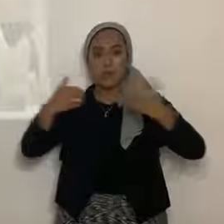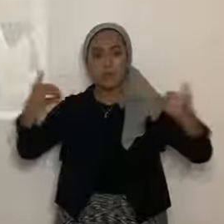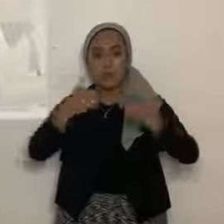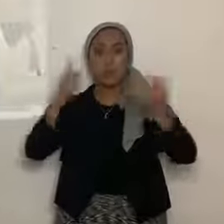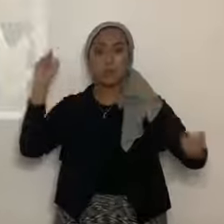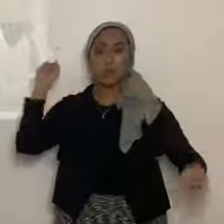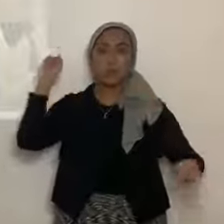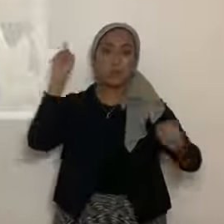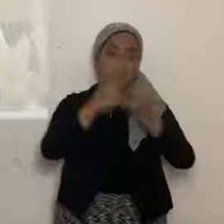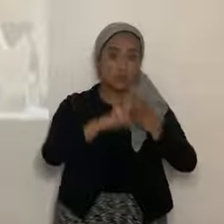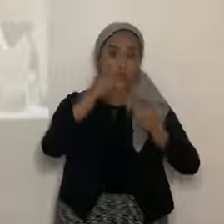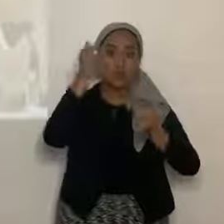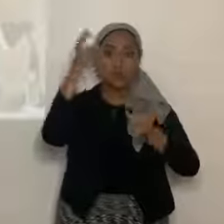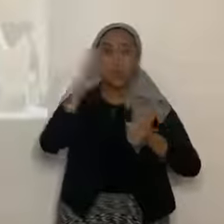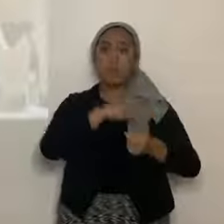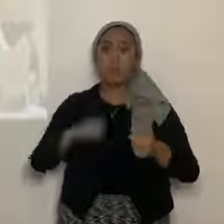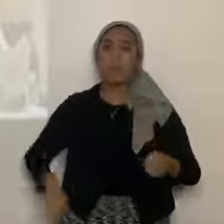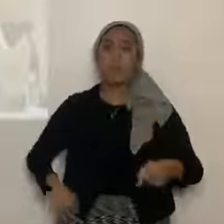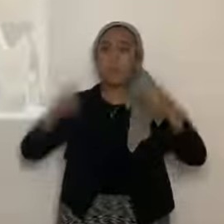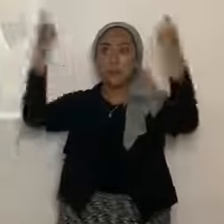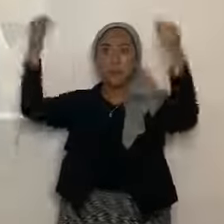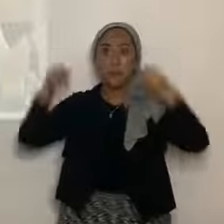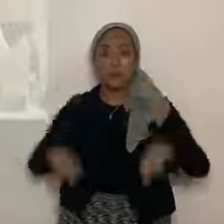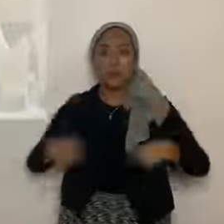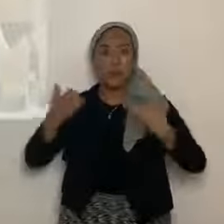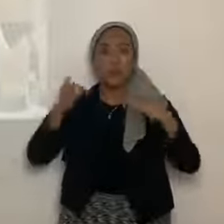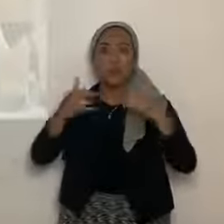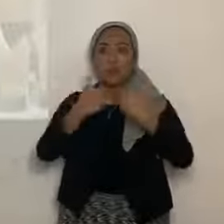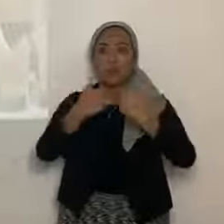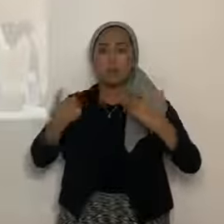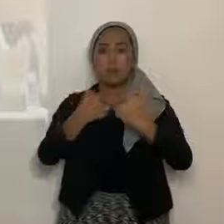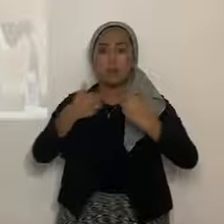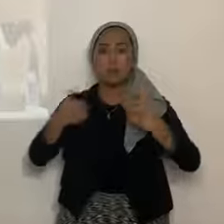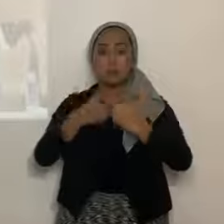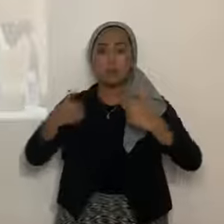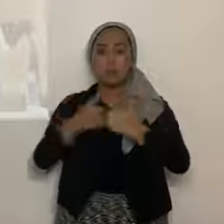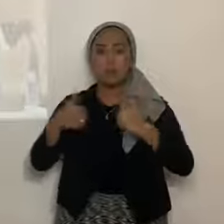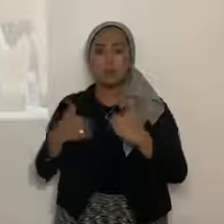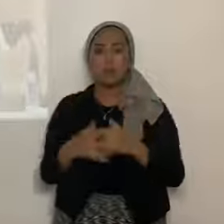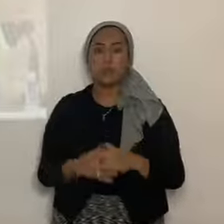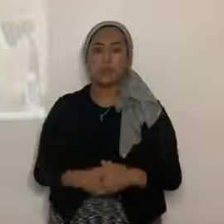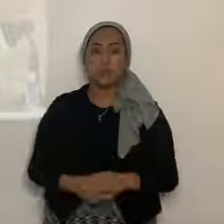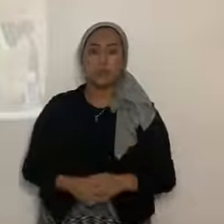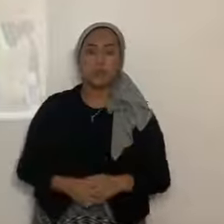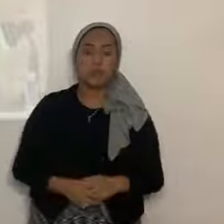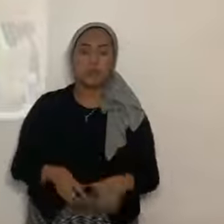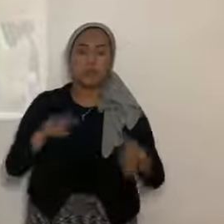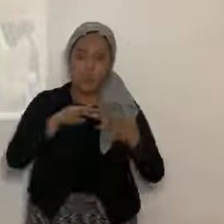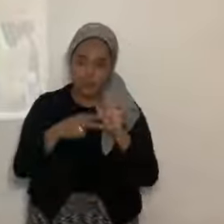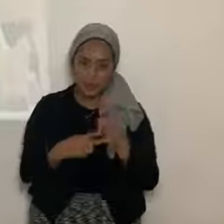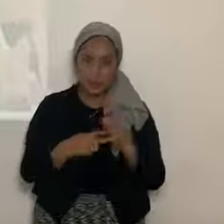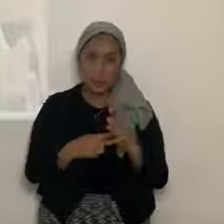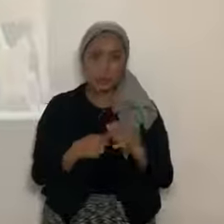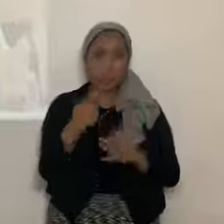que venga Yahshua Mashiach y se seguirá separando. Entonces, la idea es, ¿qué cuentas presentarás?